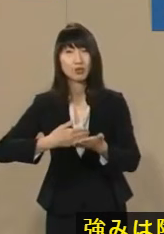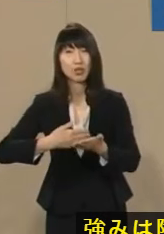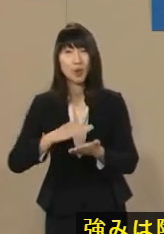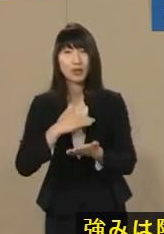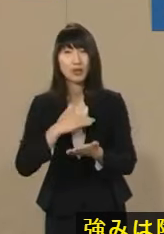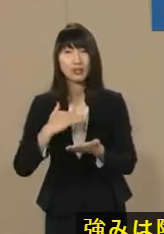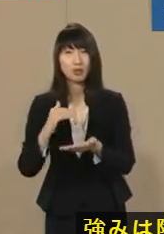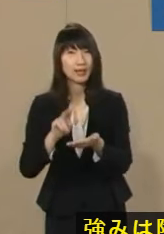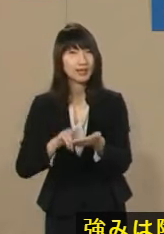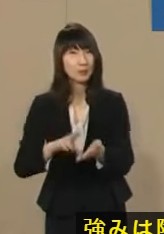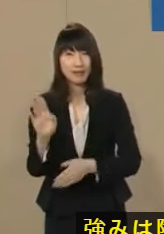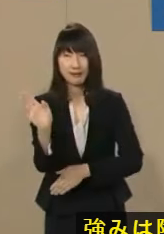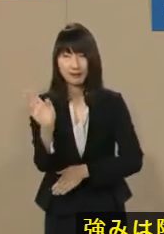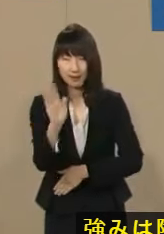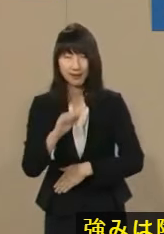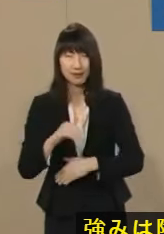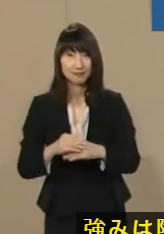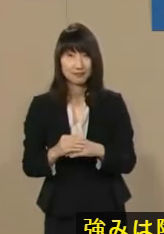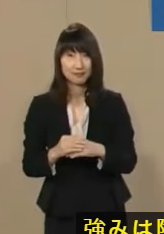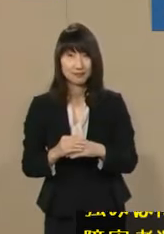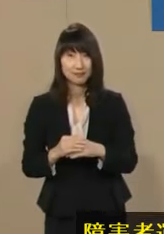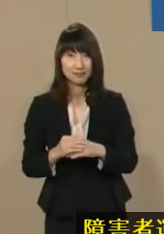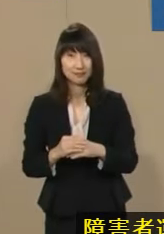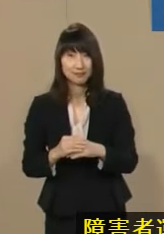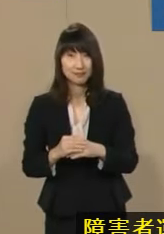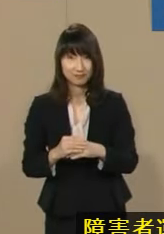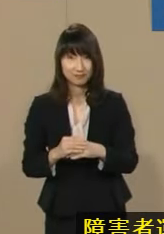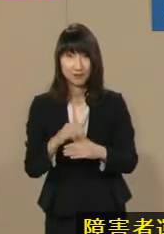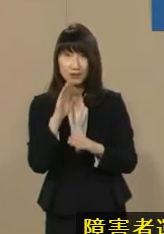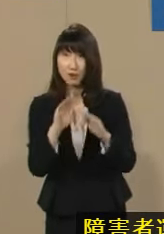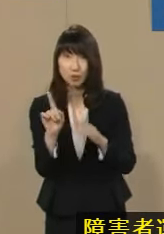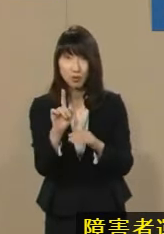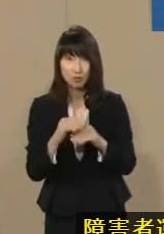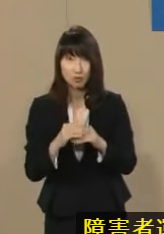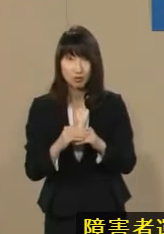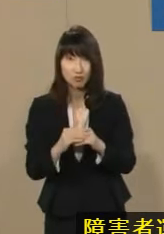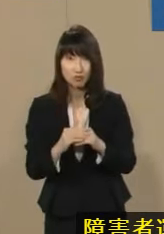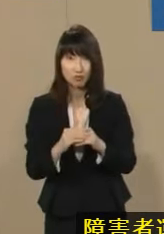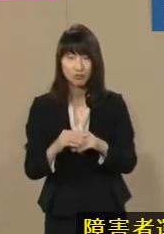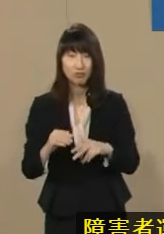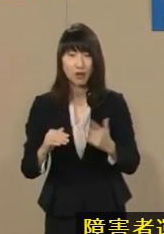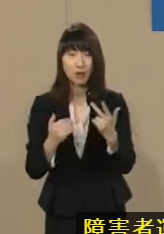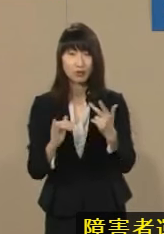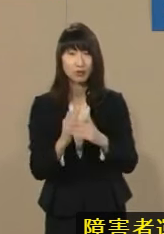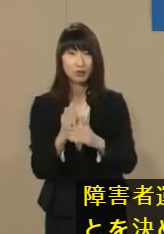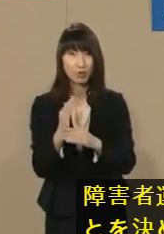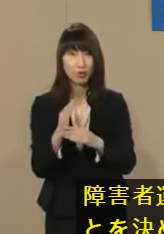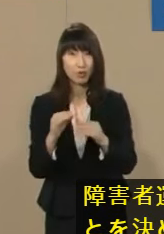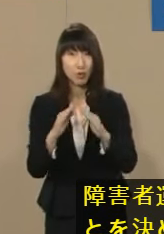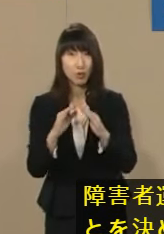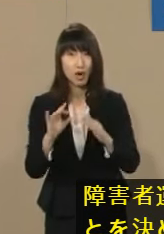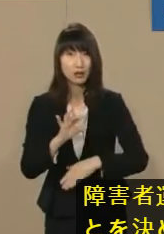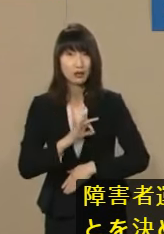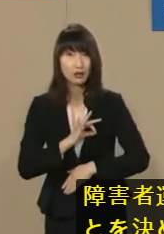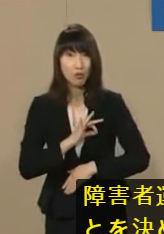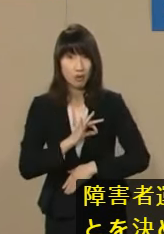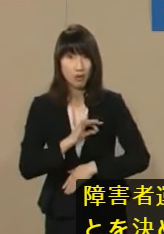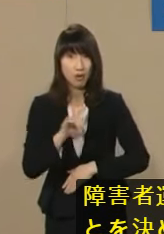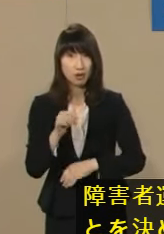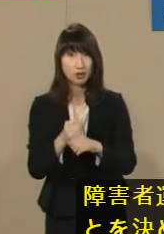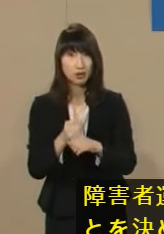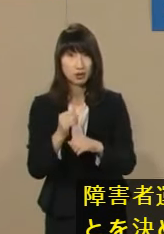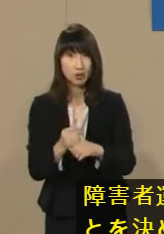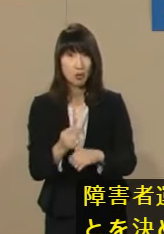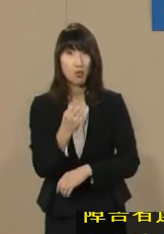私たちのこと決めないで。実態はどうですか。700人以上いる国会議員には人工呼吸器をつけた